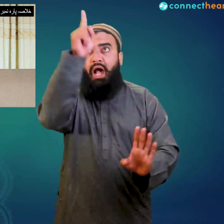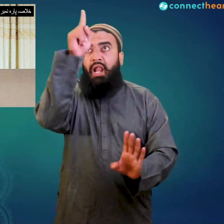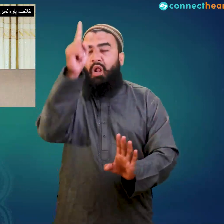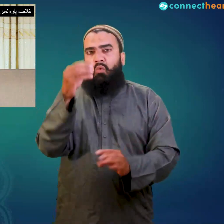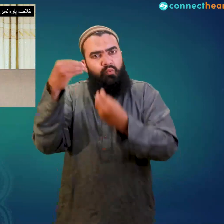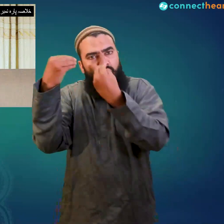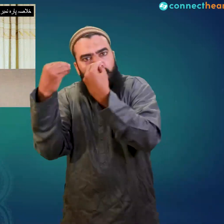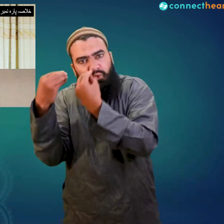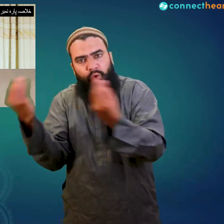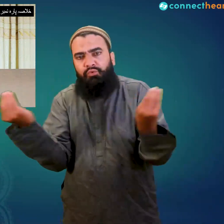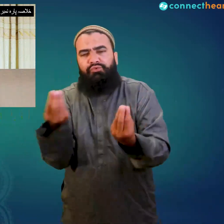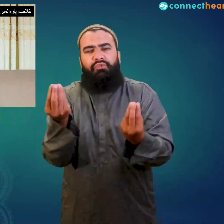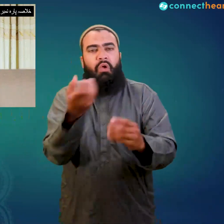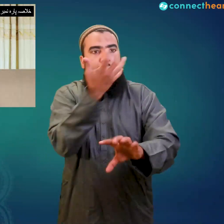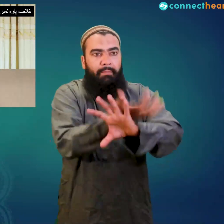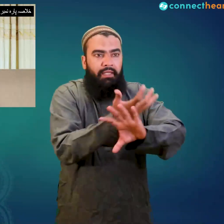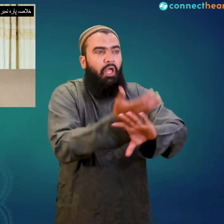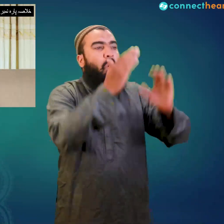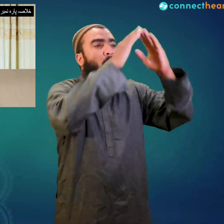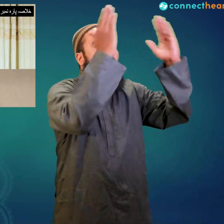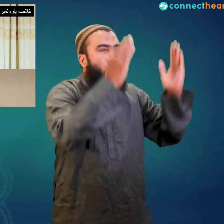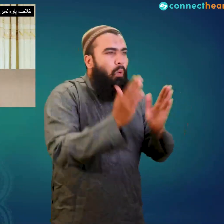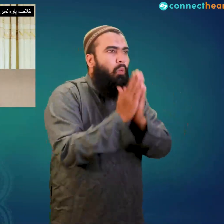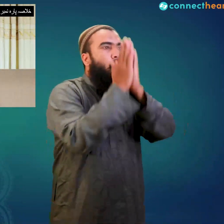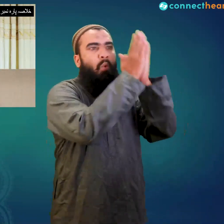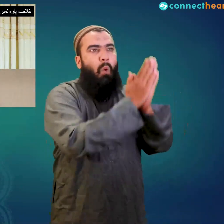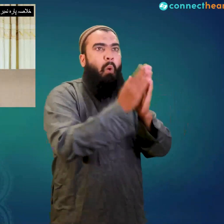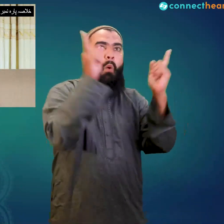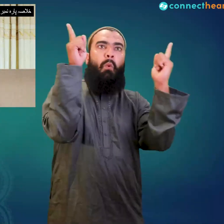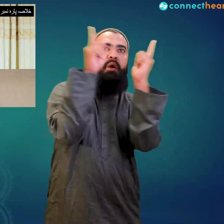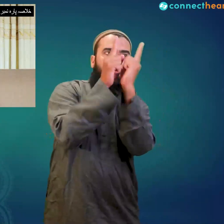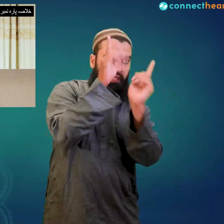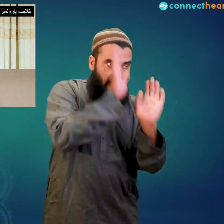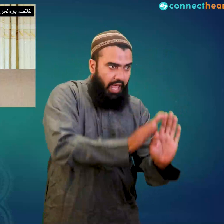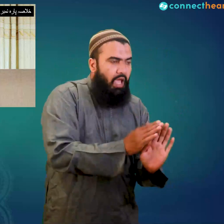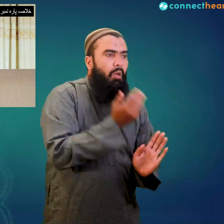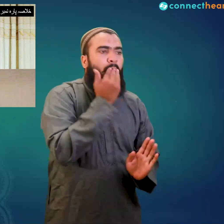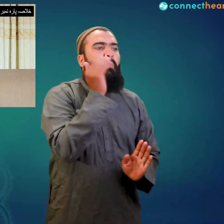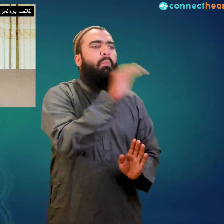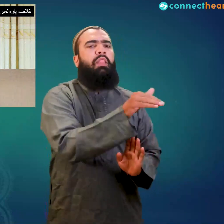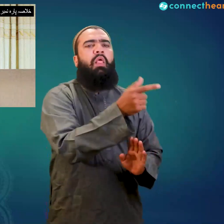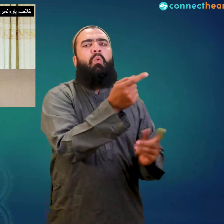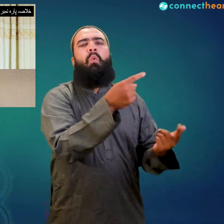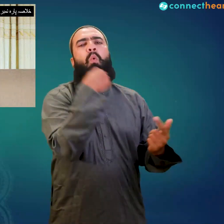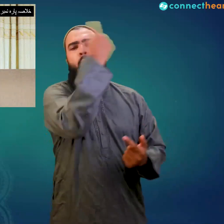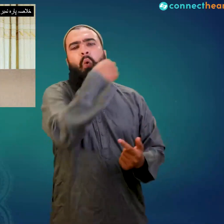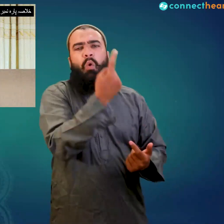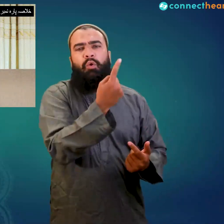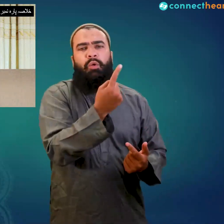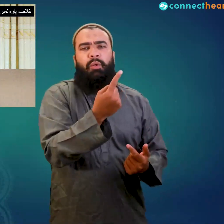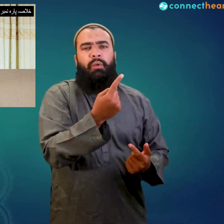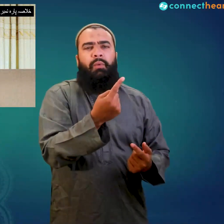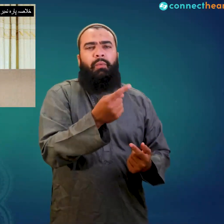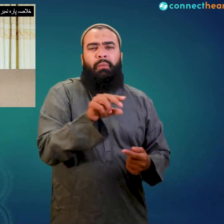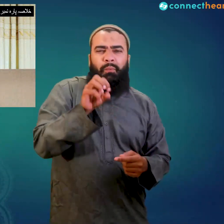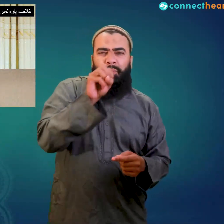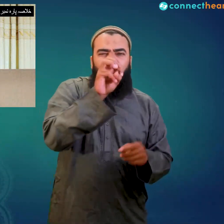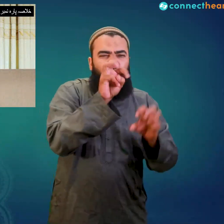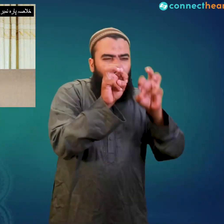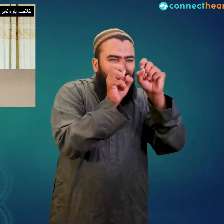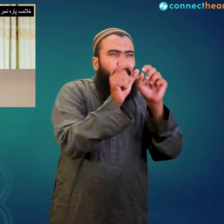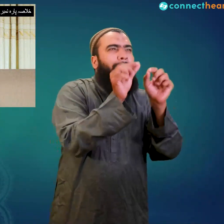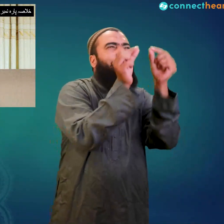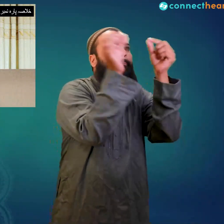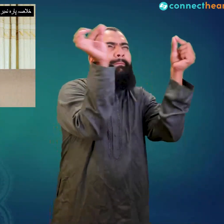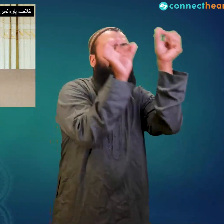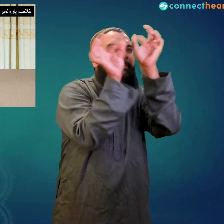کر دوسروں کو اپنا معبود بنا لیتے ہیں، شرک کرتے ہیں، ان کی مثال اس آیت کے اندر دی گئی